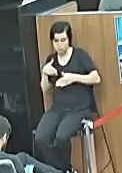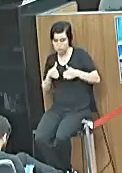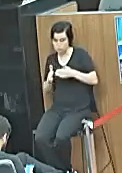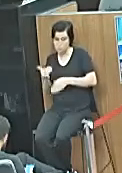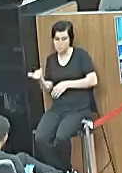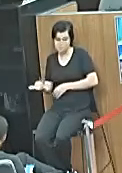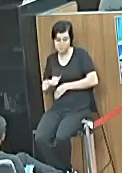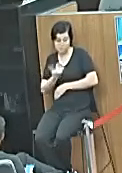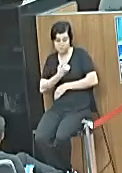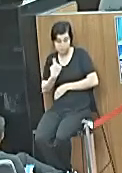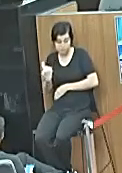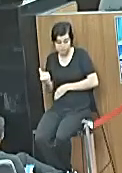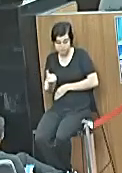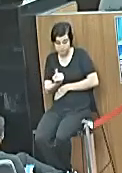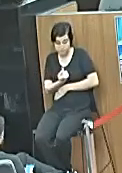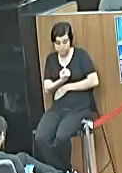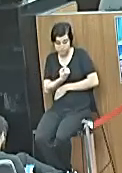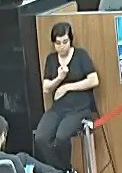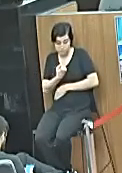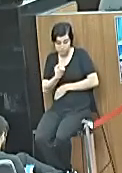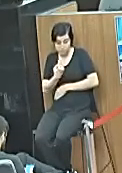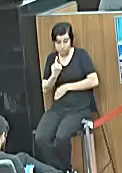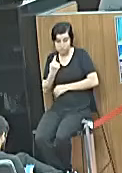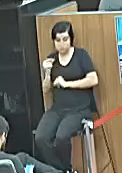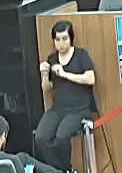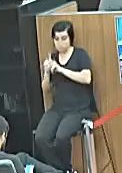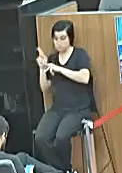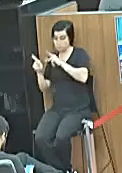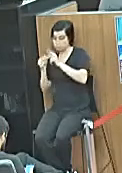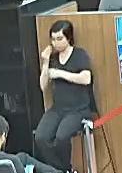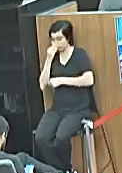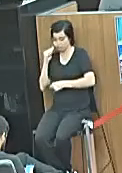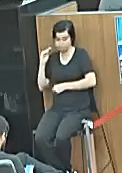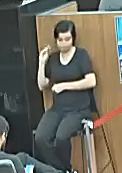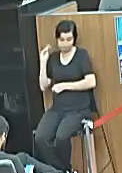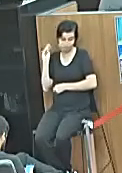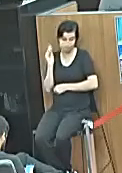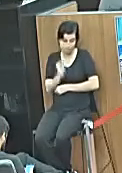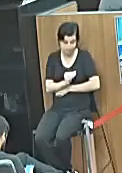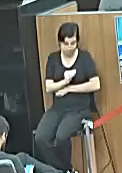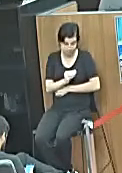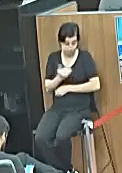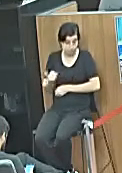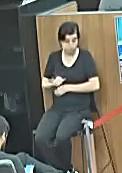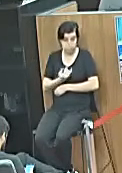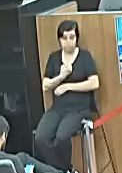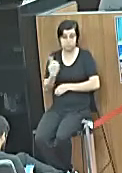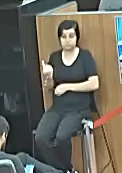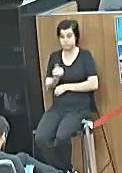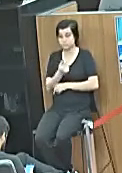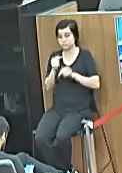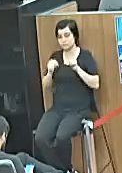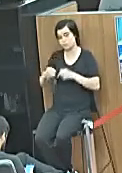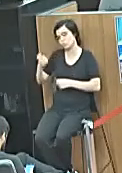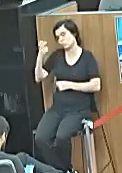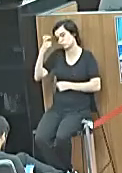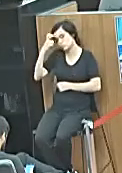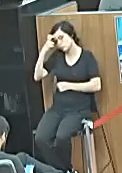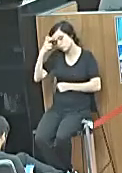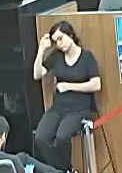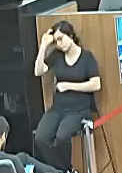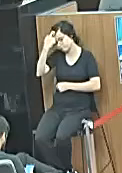tão importante para nós está sendo esquecido desse jeito o rio é tão importante pra gente que faz parte da nossa cultura da nossa